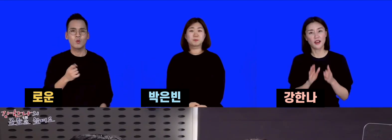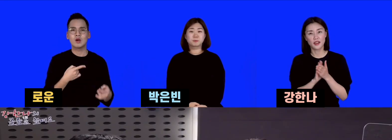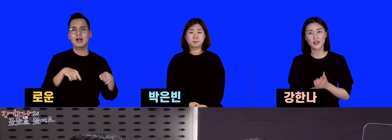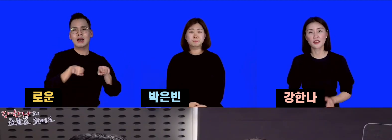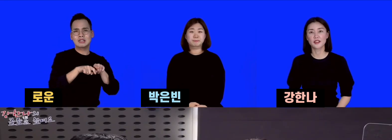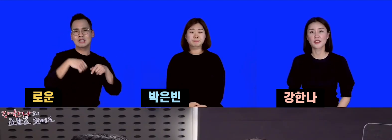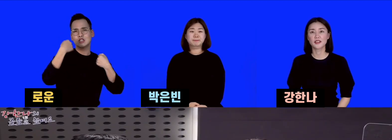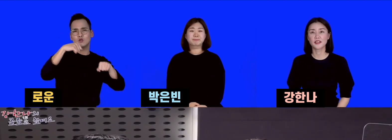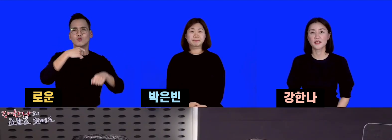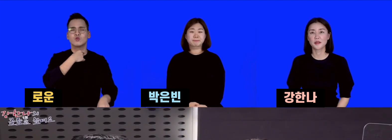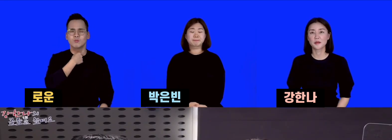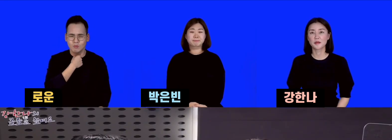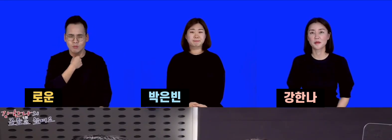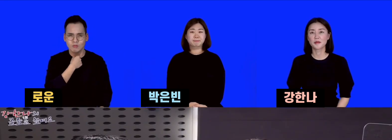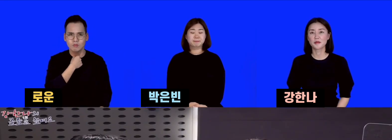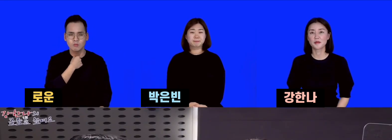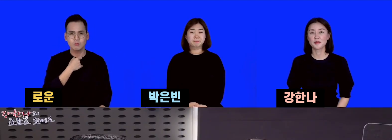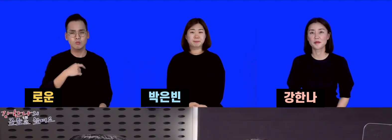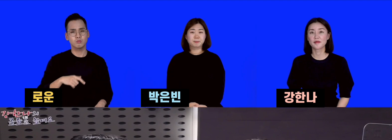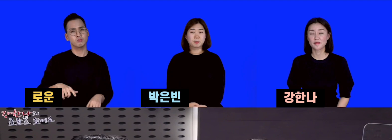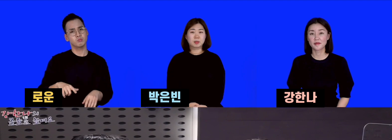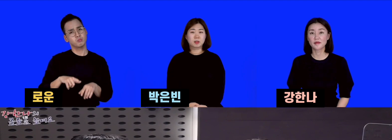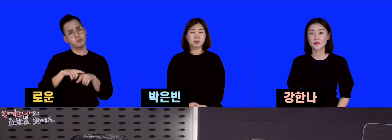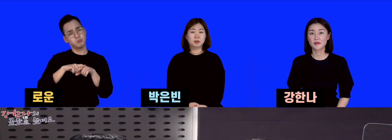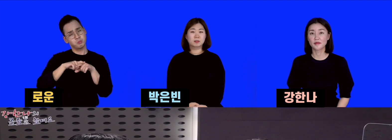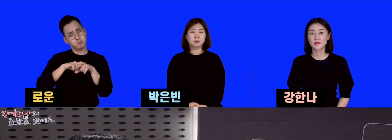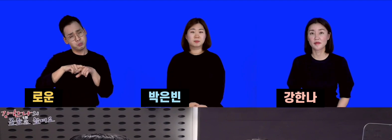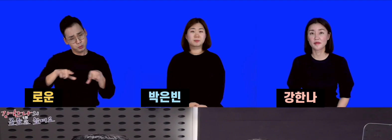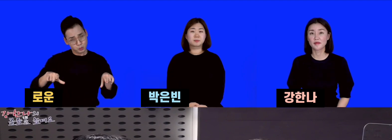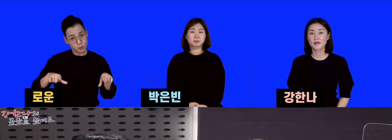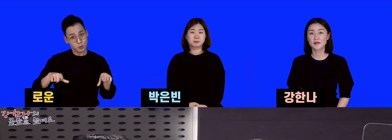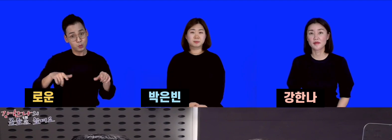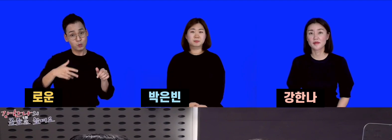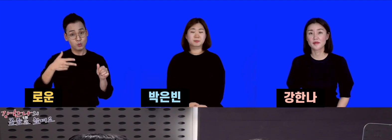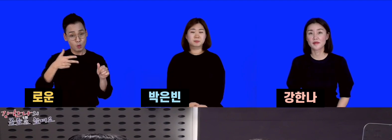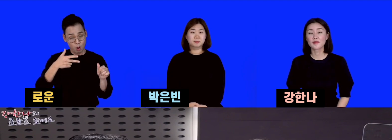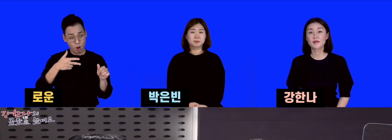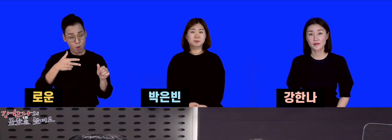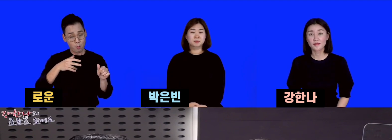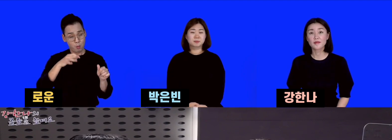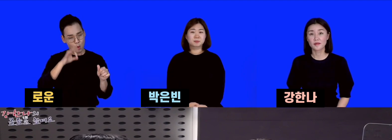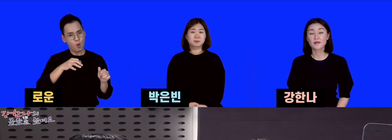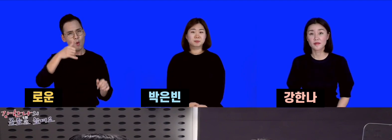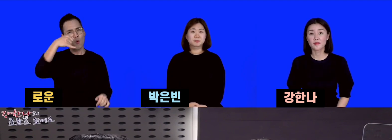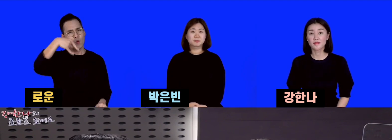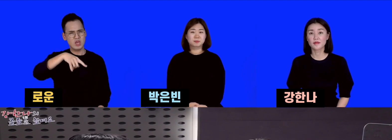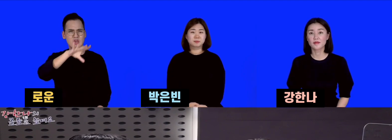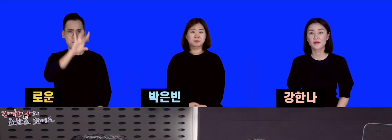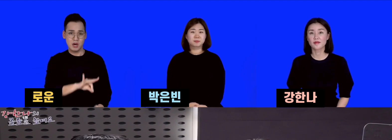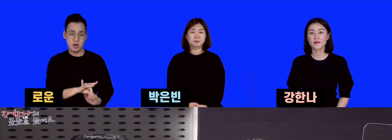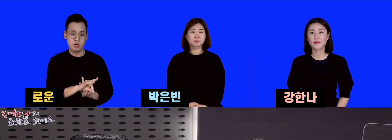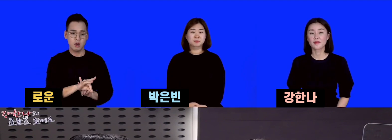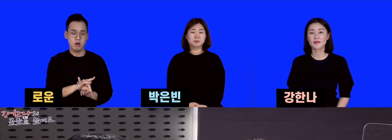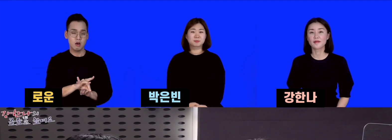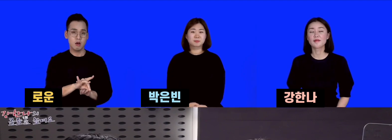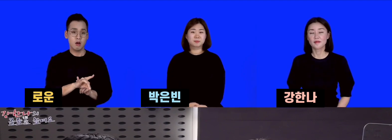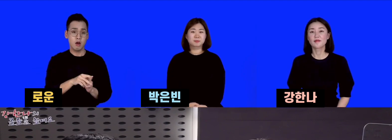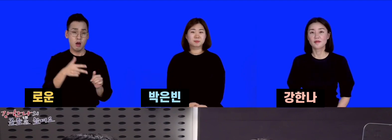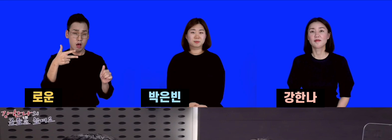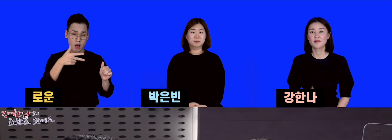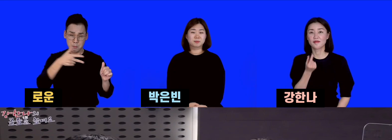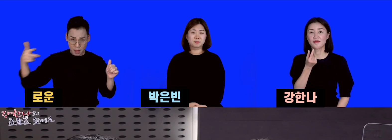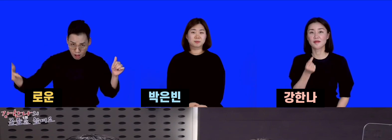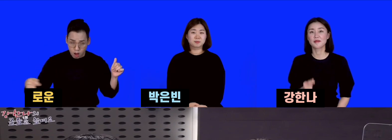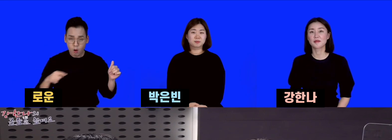근데 평상시에 있을 때는 휘의 모습 촬영할 때는 휘의 모습이지만 컷이 됐을 때는 은빈 누나의